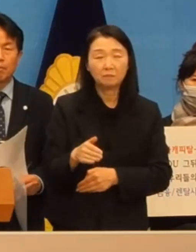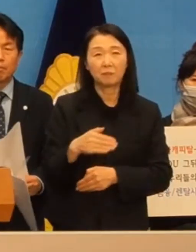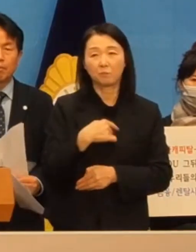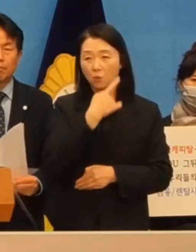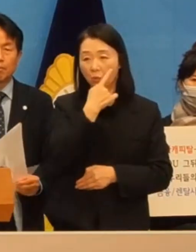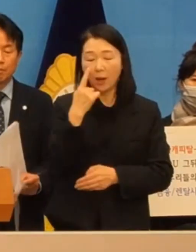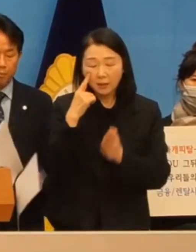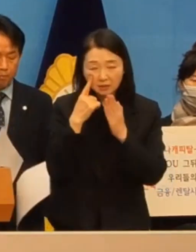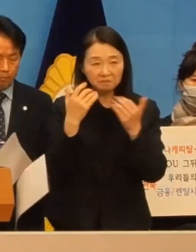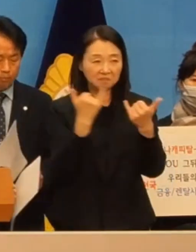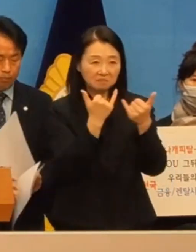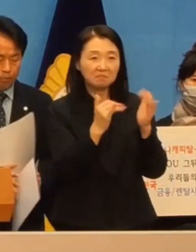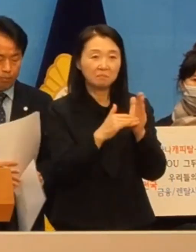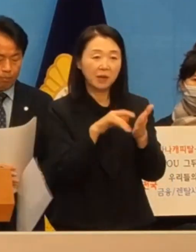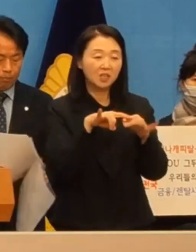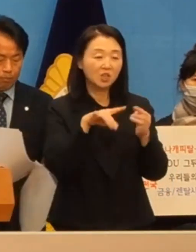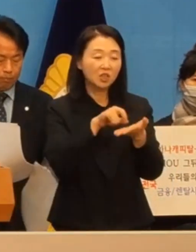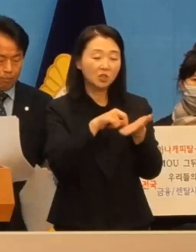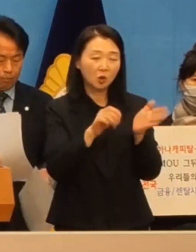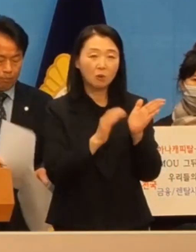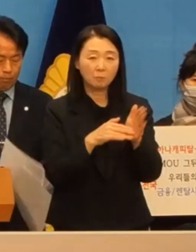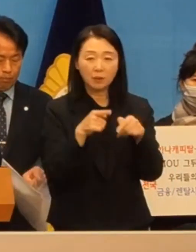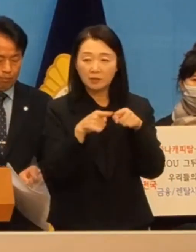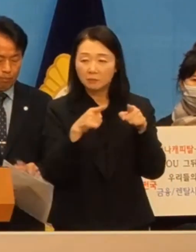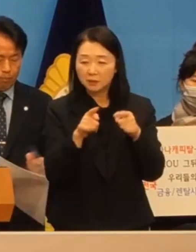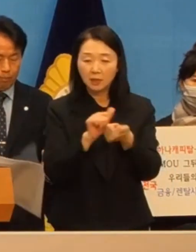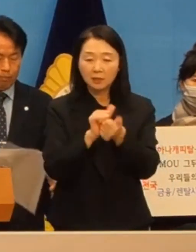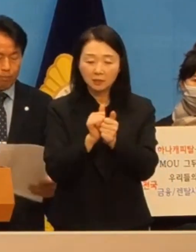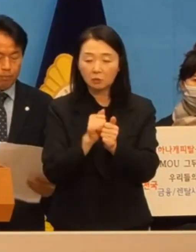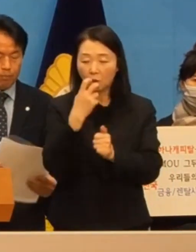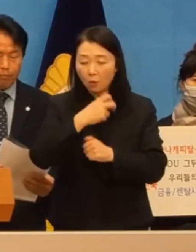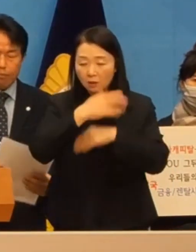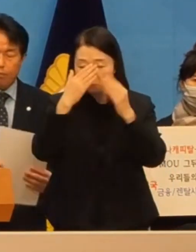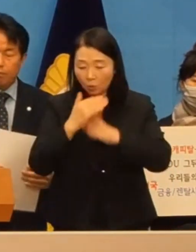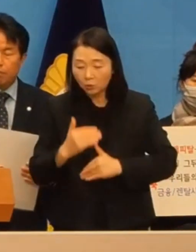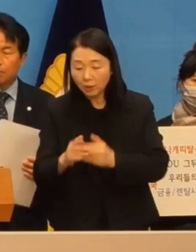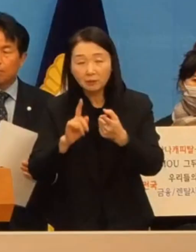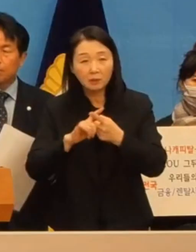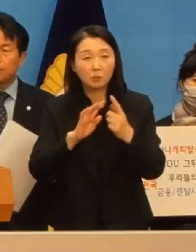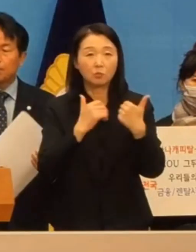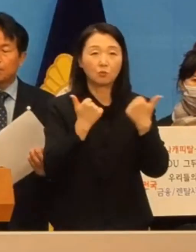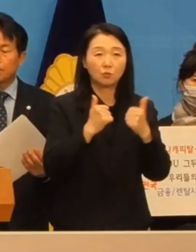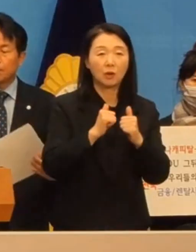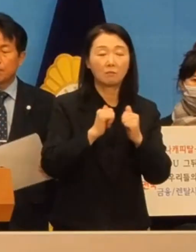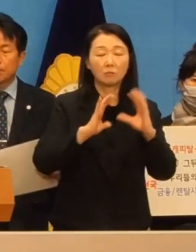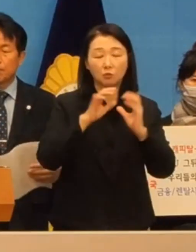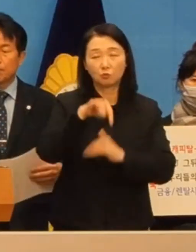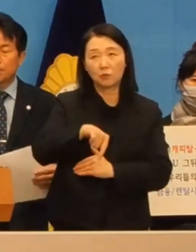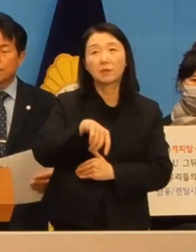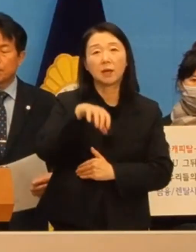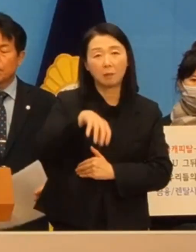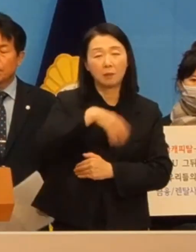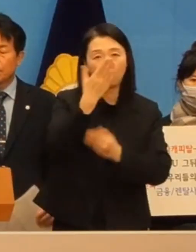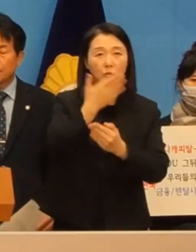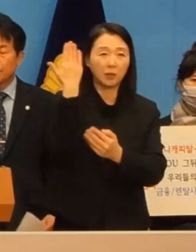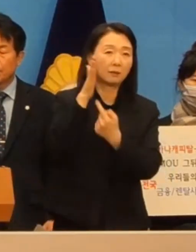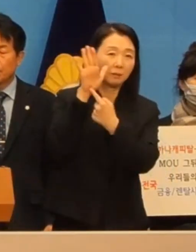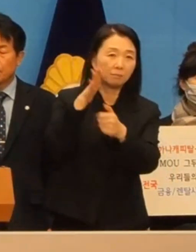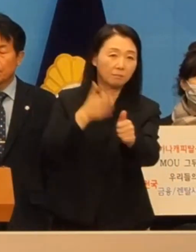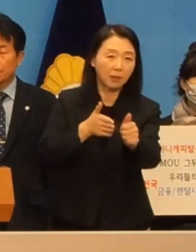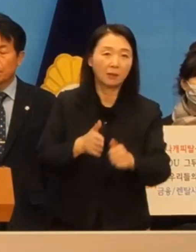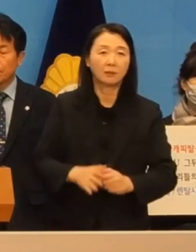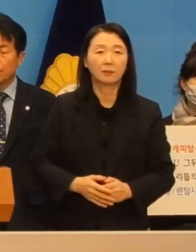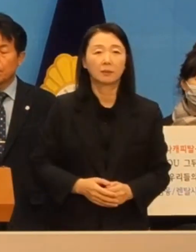해피콜, 전자서명, 심사, 채권관리 전 과정을 국회와 국민 앞에 투명하게 공개할 것을